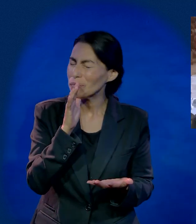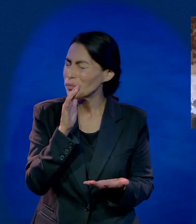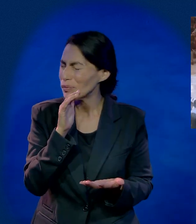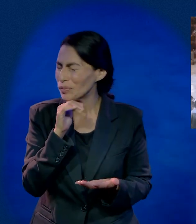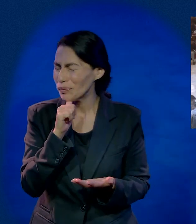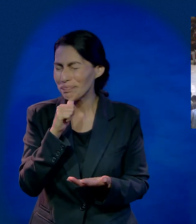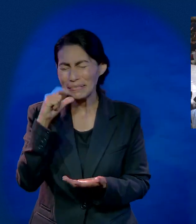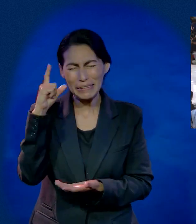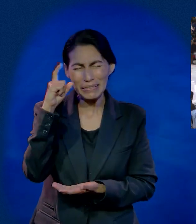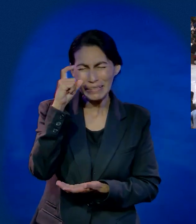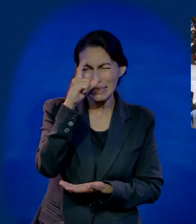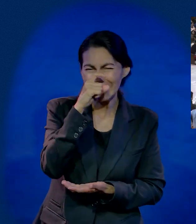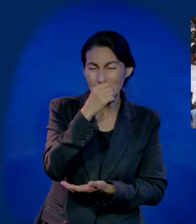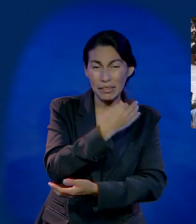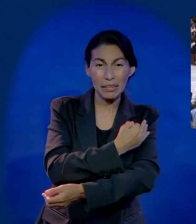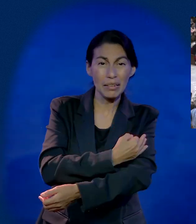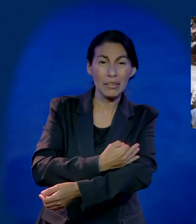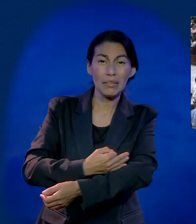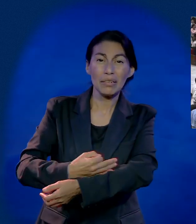recursos y no puedes más,